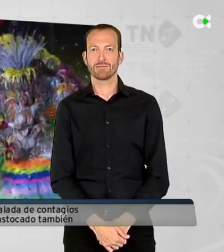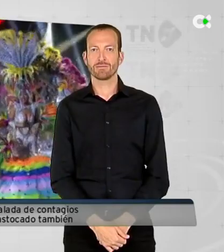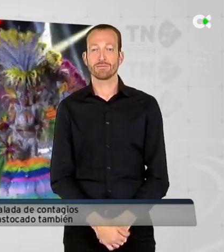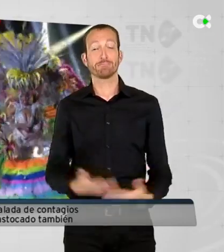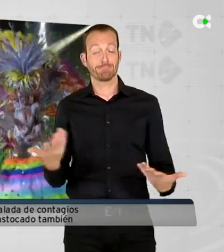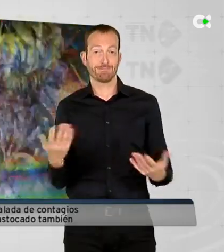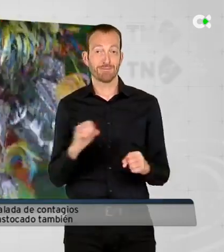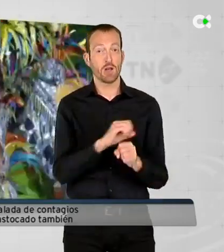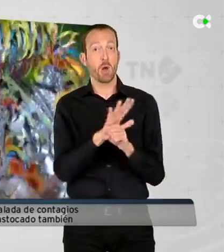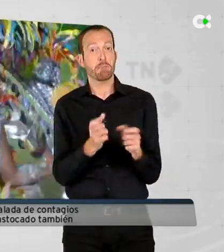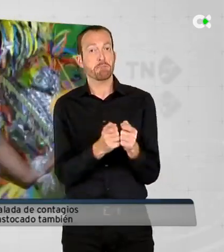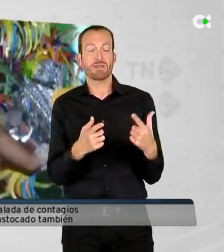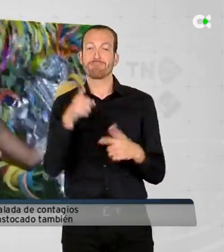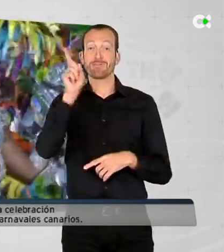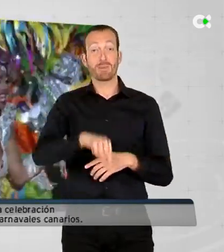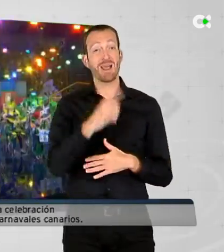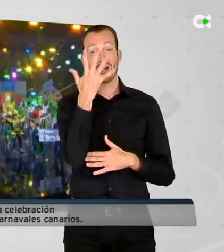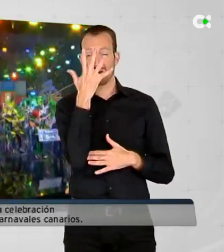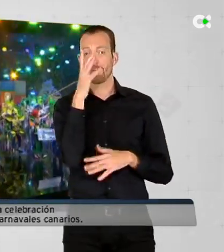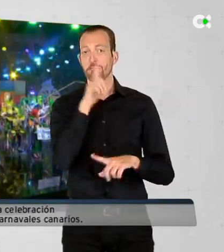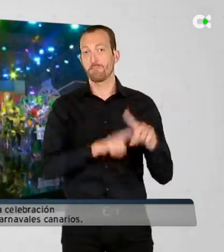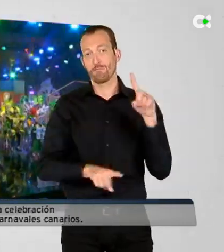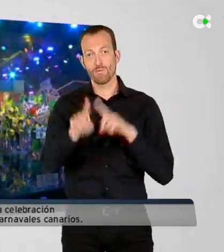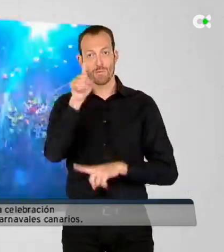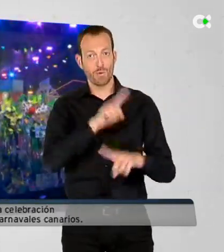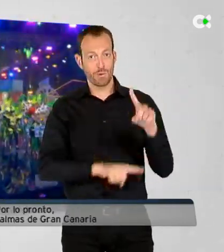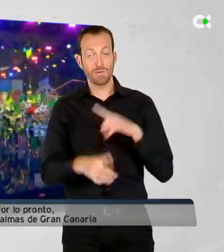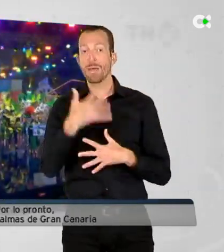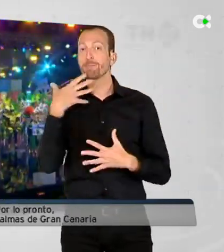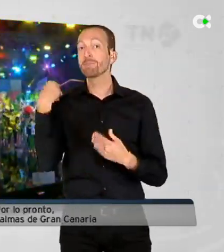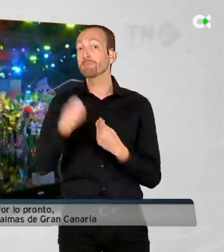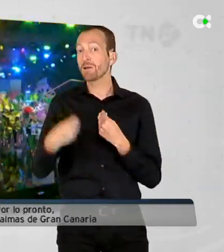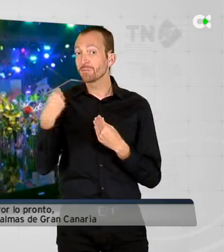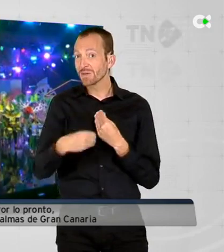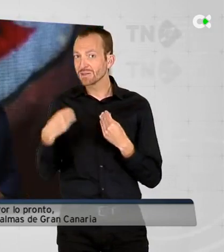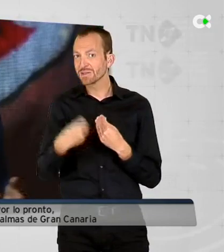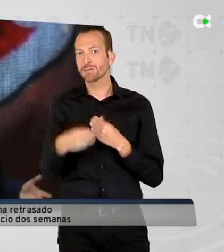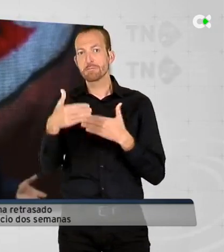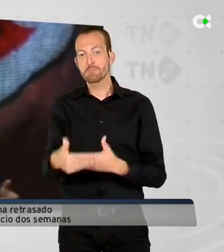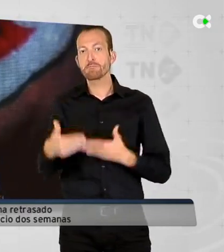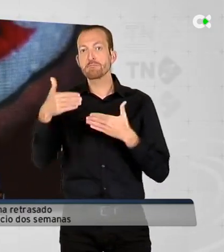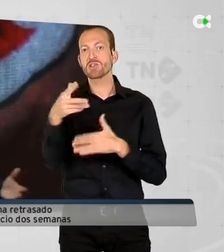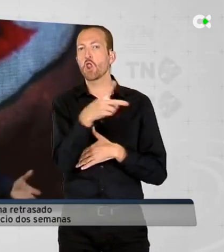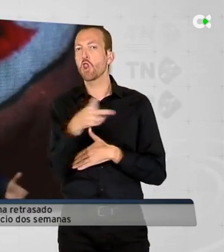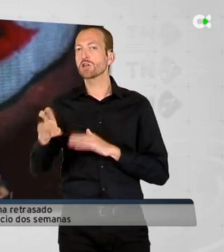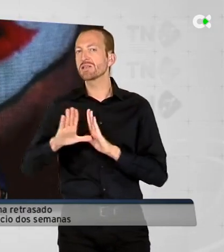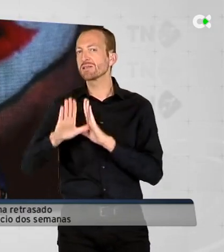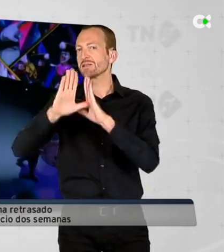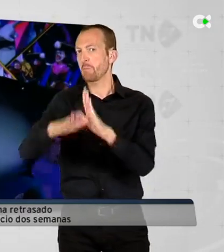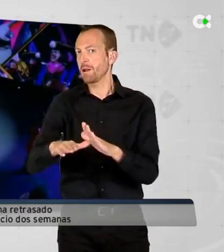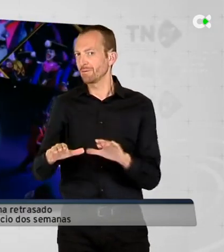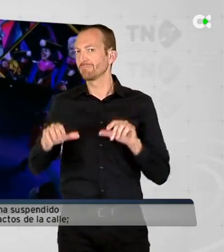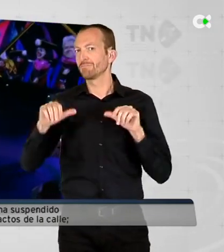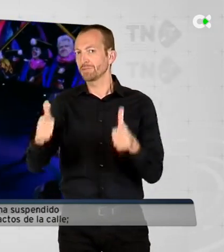y la escalada de contagios ha tocado también la celebración de los carnavales canarios por lo pronto el de las palmas de Gran Canaria ha retrasado su inicio